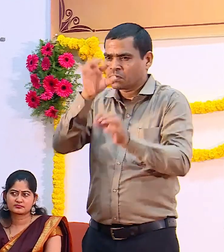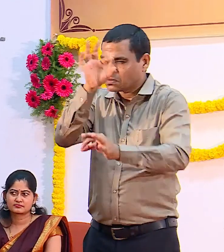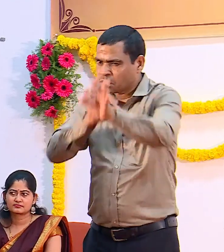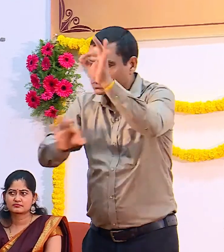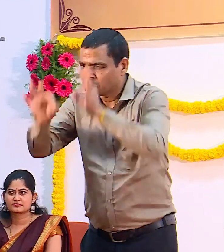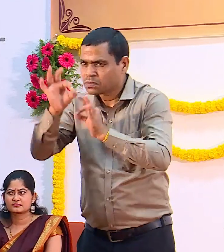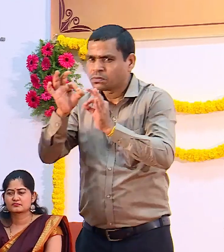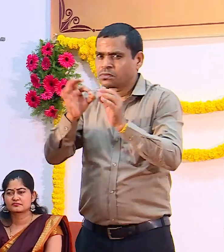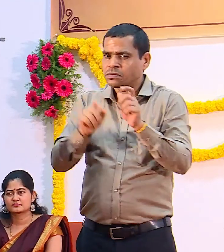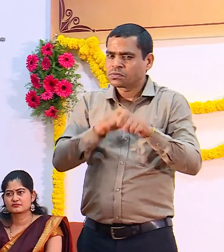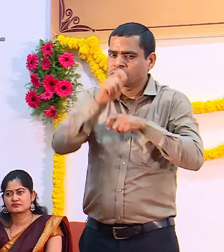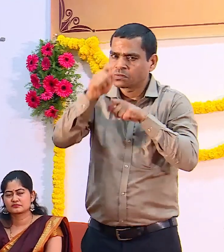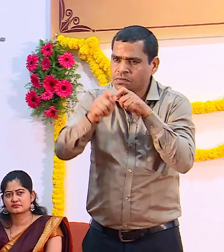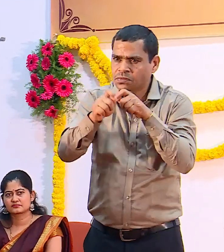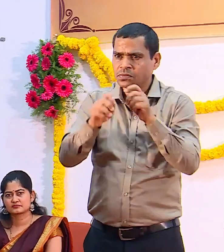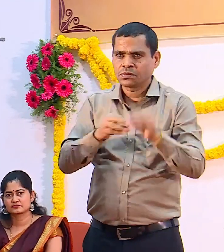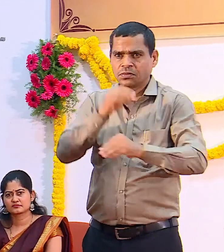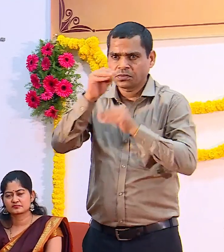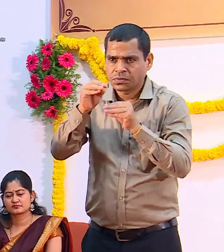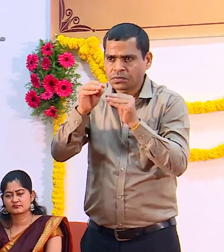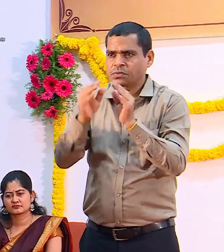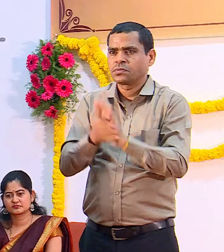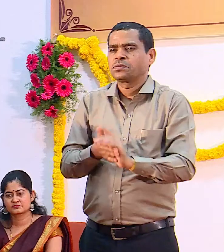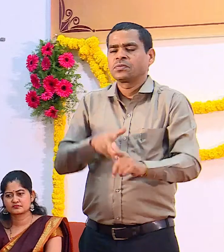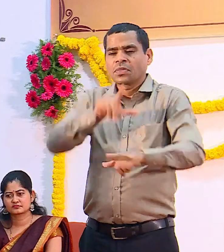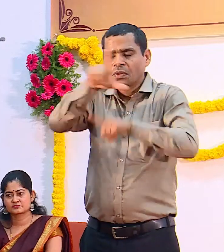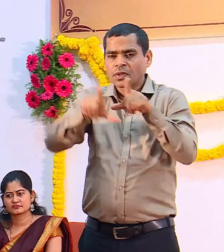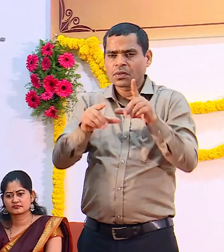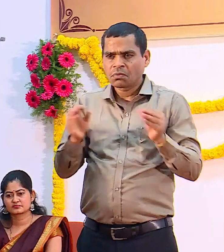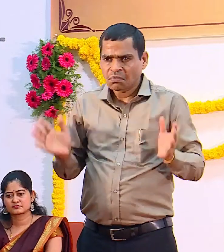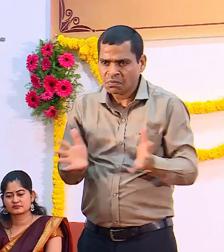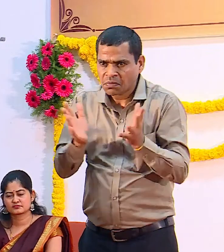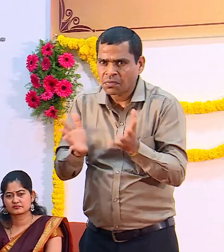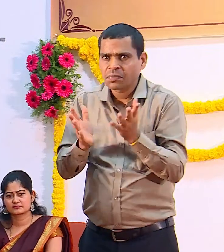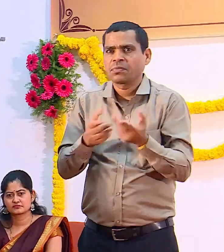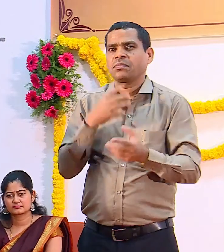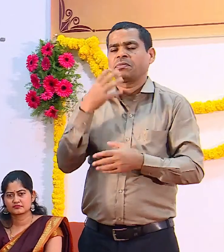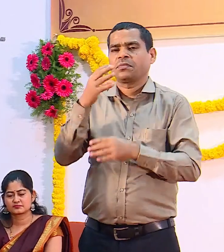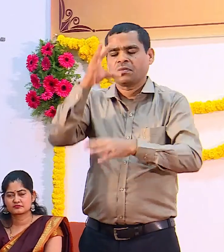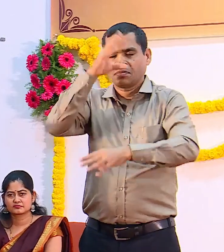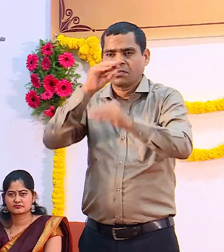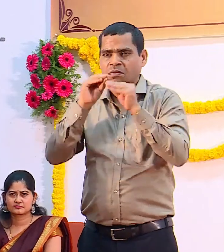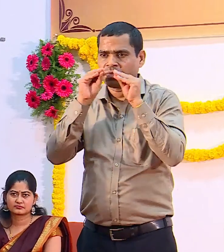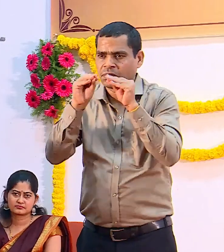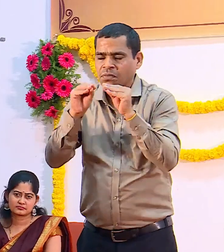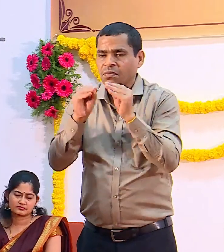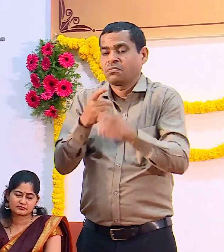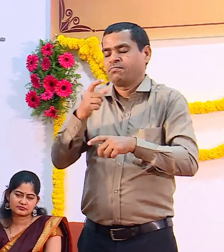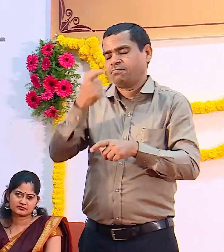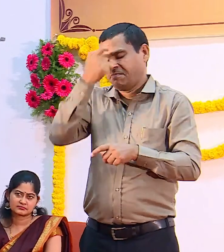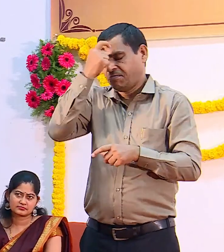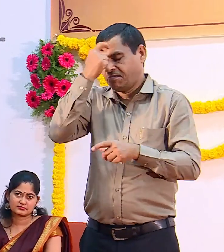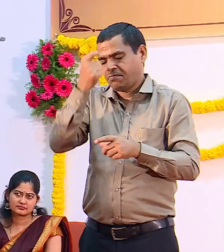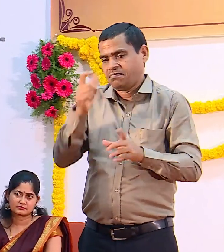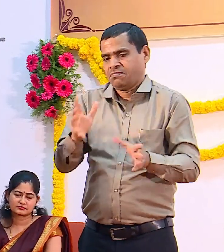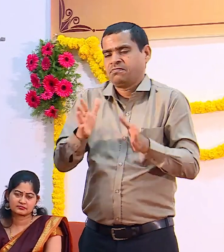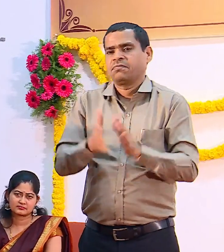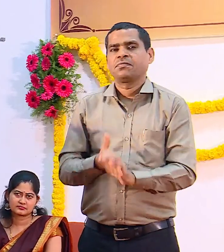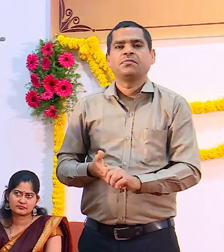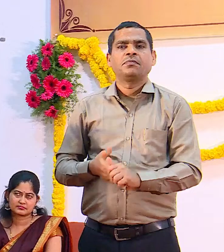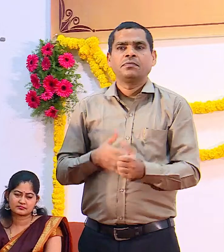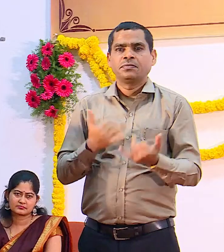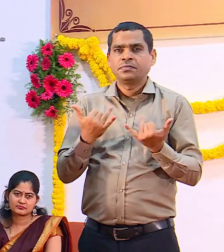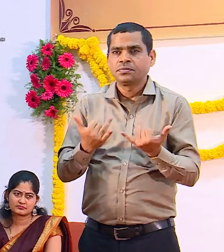कितनों का उसमें ट्रीटमेंट कर पाते हैं, कितनों को हम साइन लैंग्वेज या कुछ भी सिखा पाते हैं, ये एक बहुत बड़ा चैलेंज हमारे लिए है।